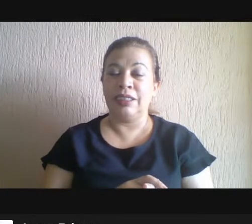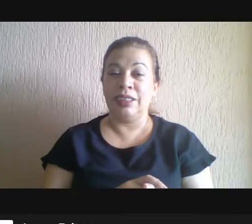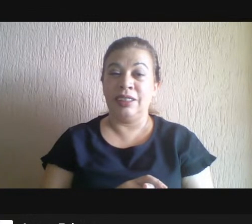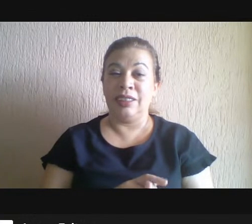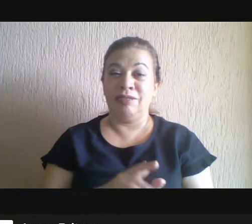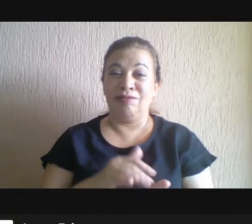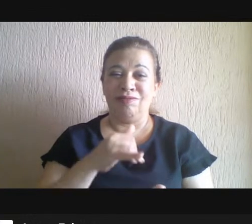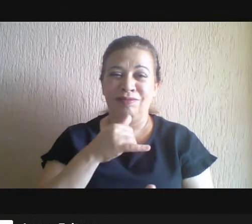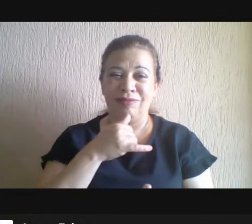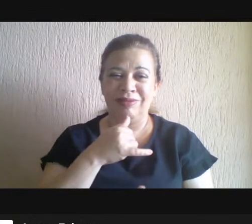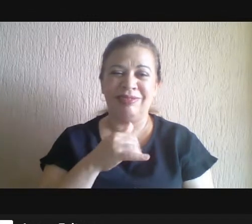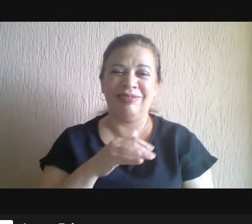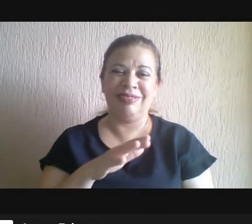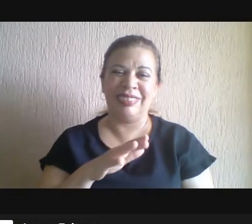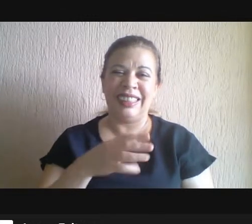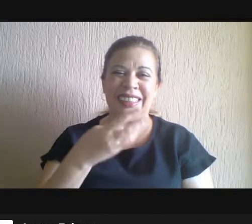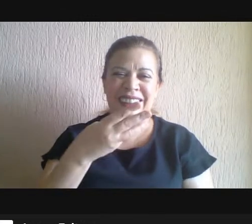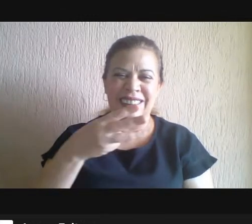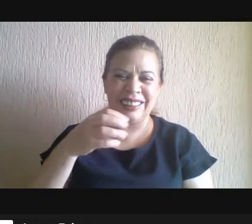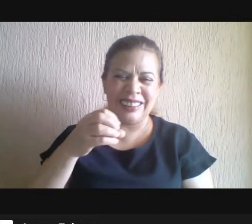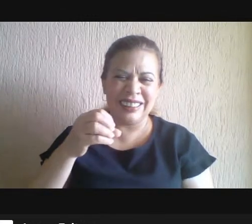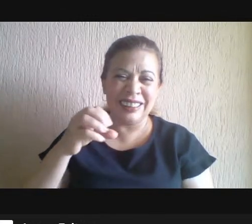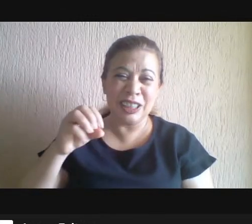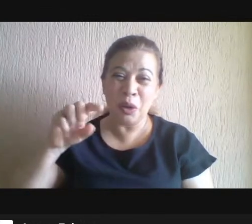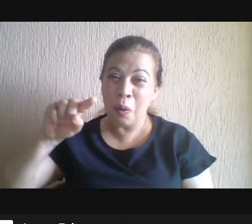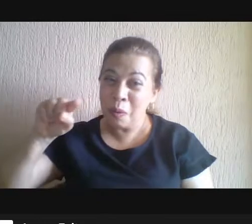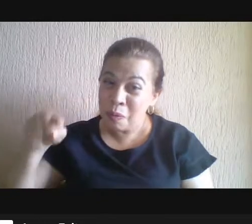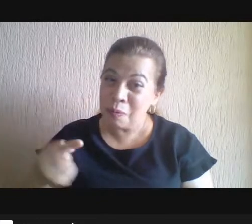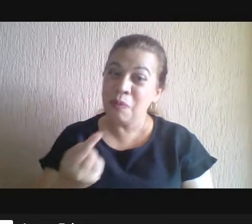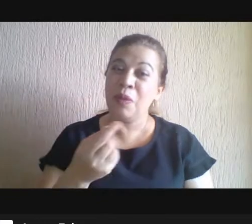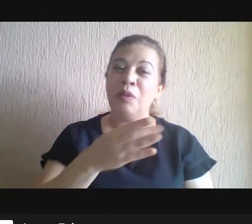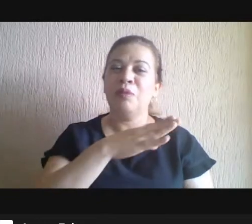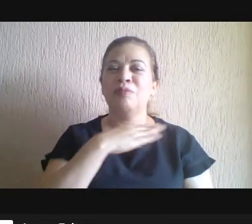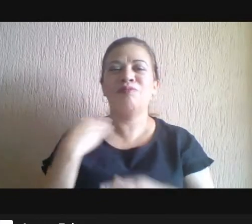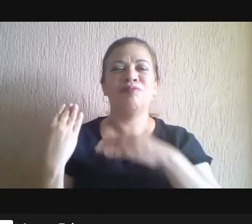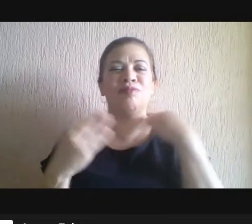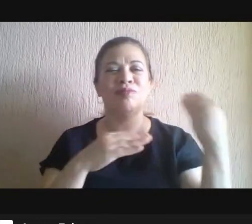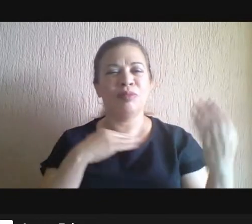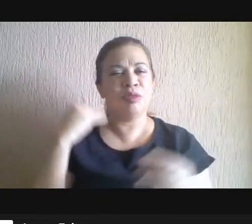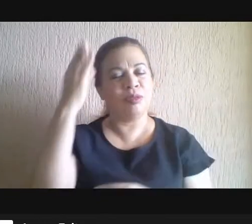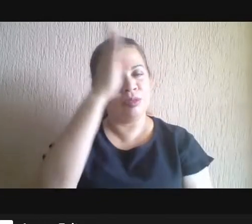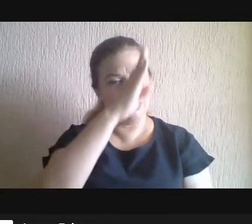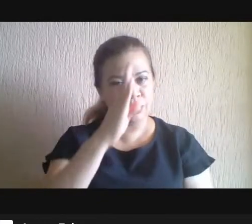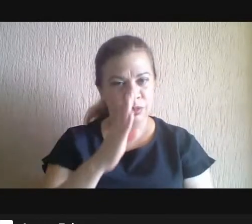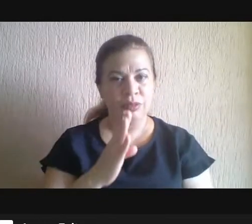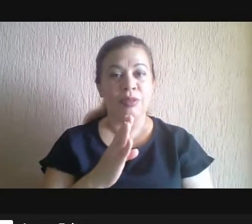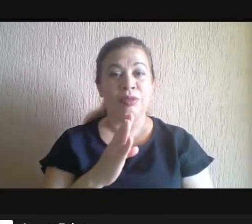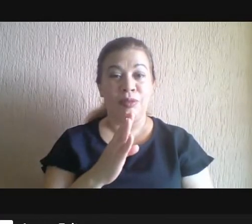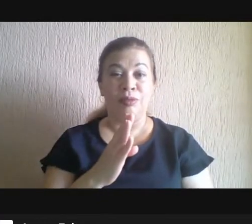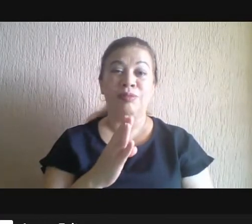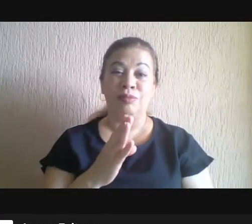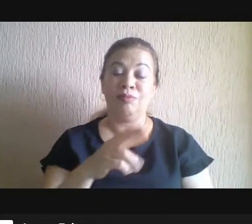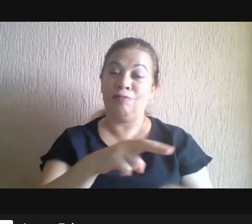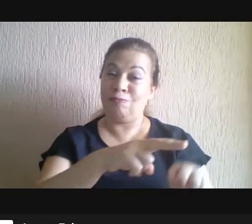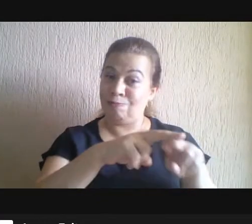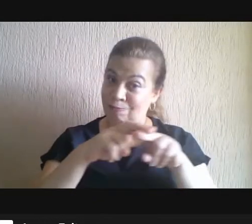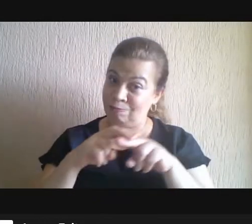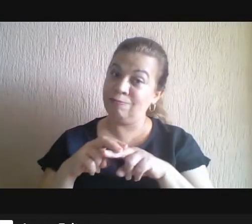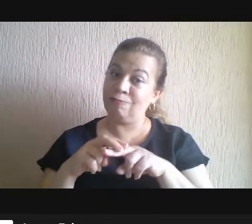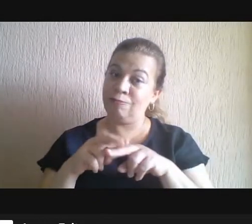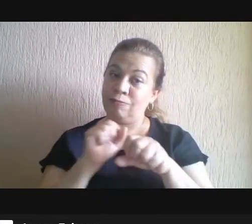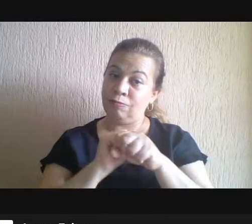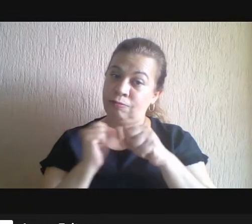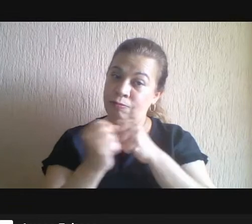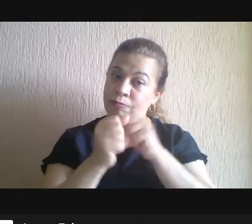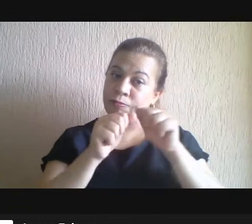de mais de 300 mil mortos em nosso país, causados pela